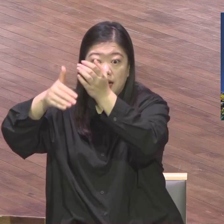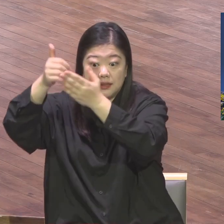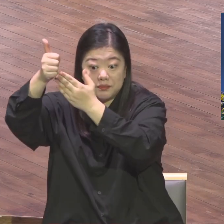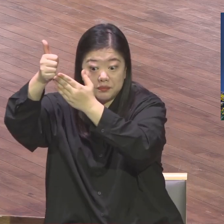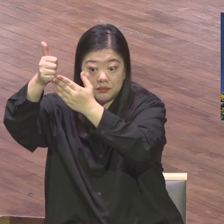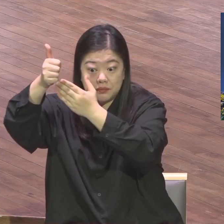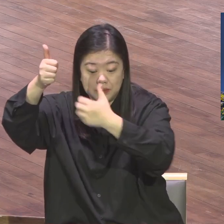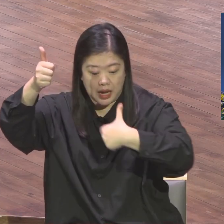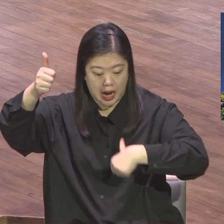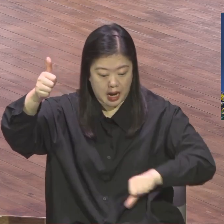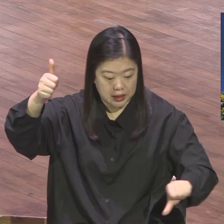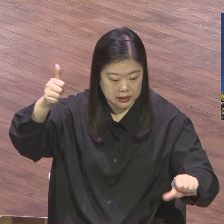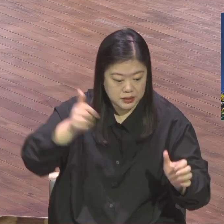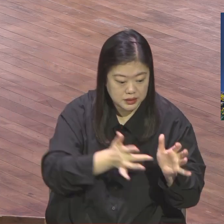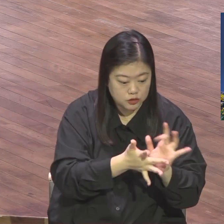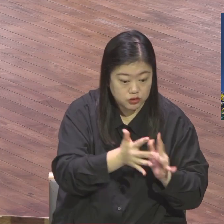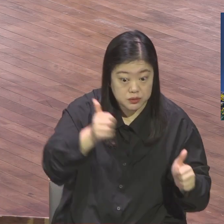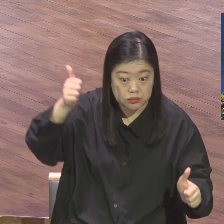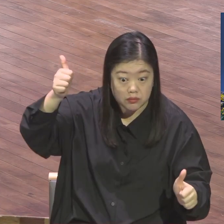여기밖에 없어요.